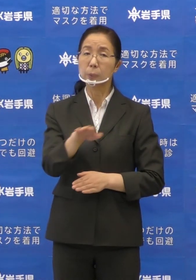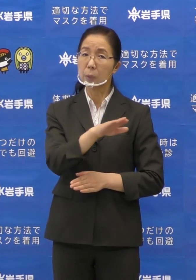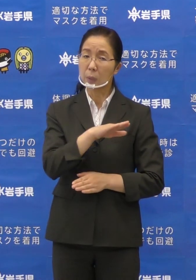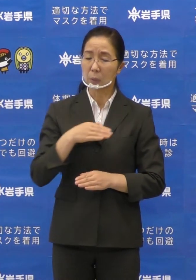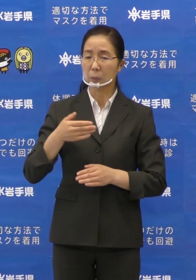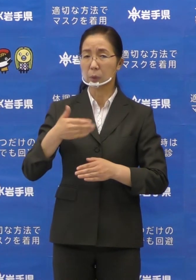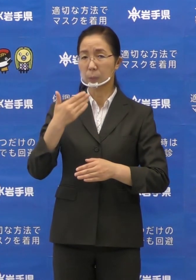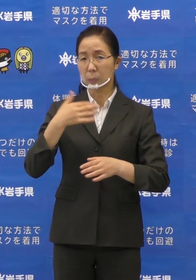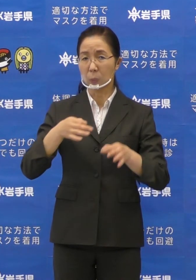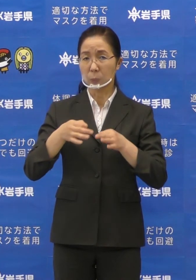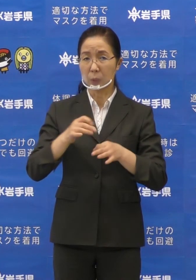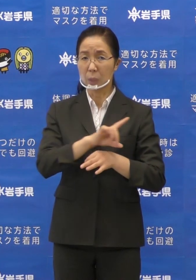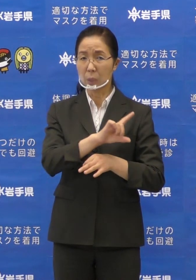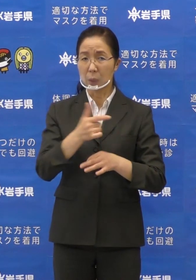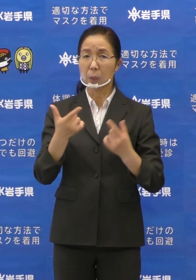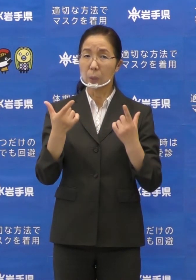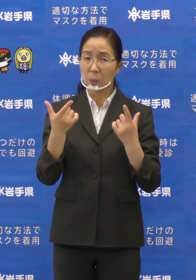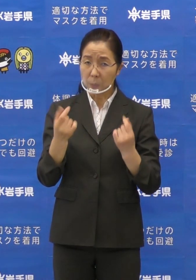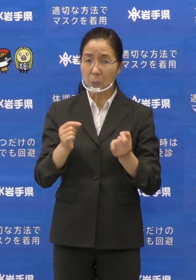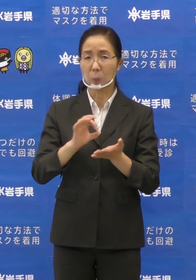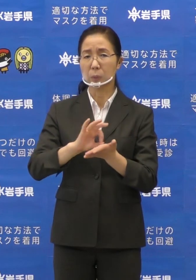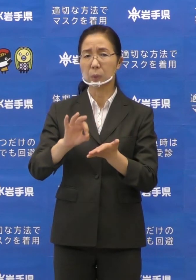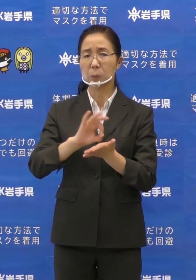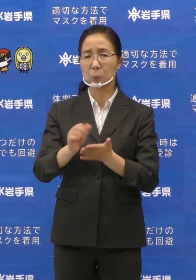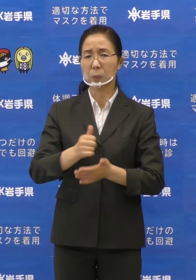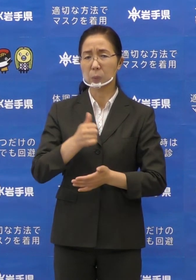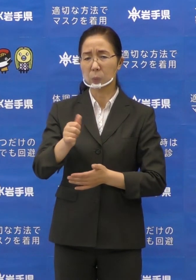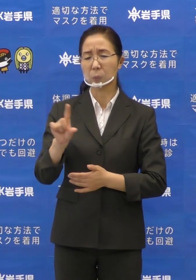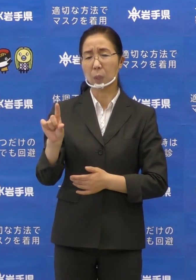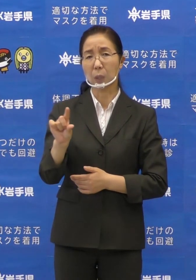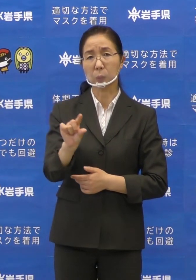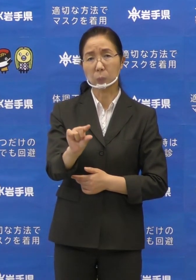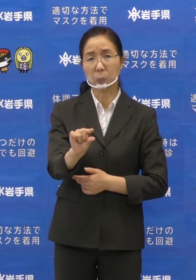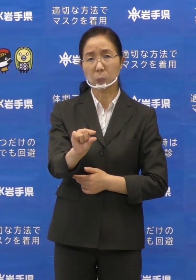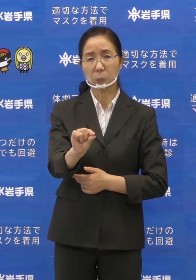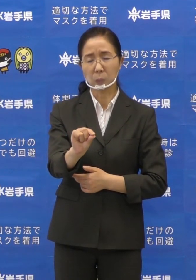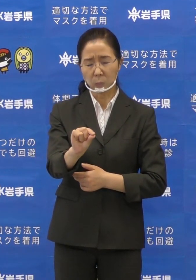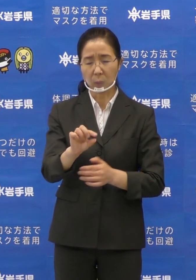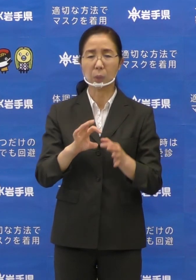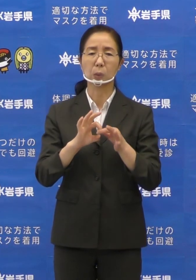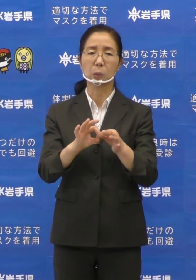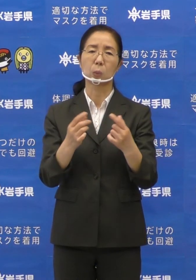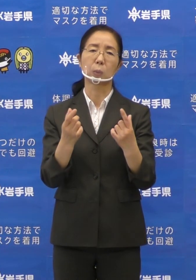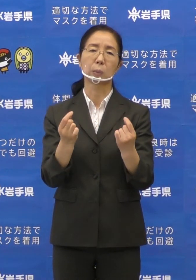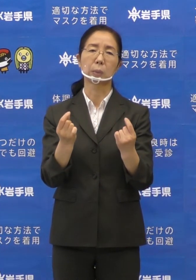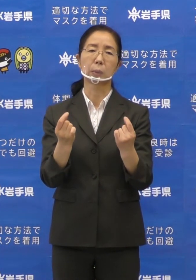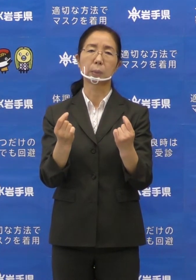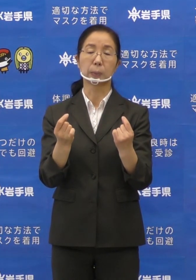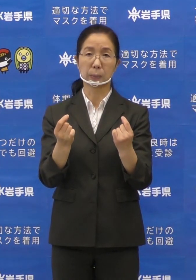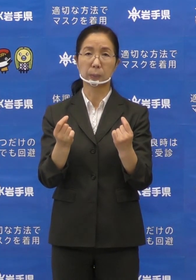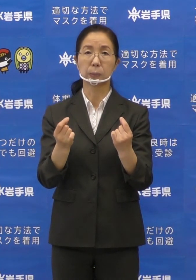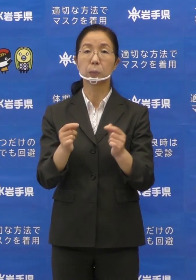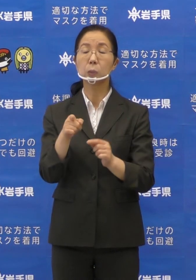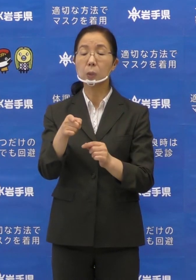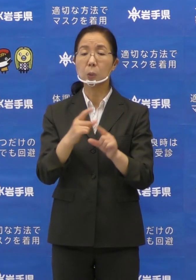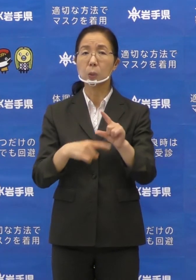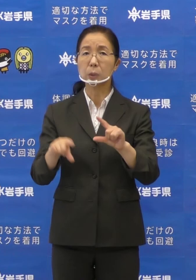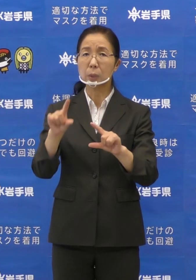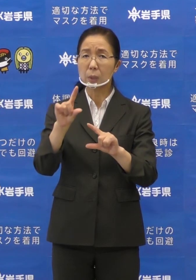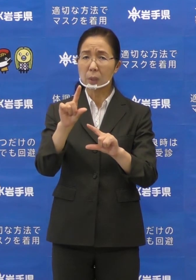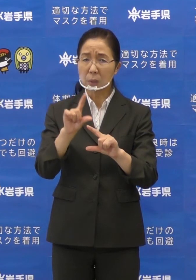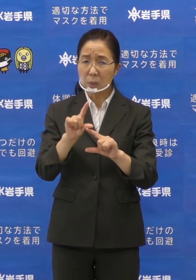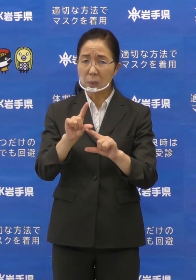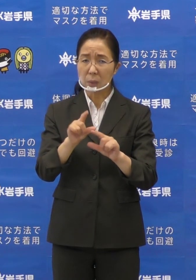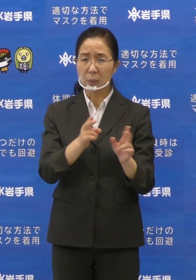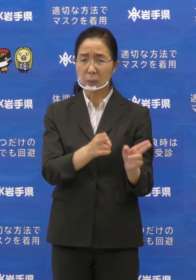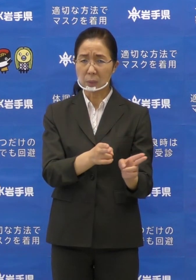食店の利用が減っていくことにつながるわけですけれども、それをさらにこう